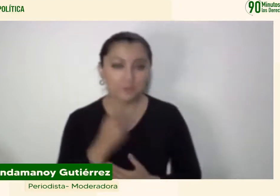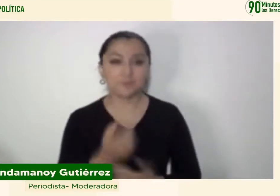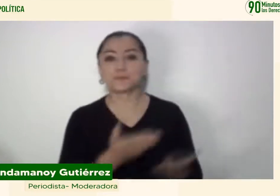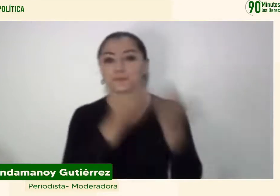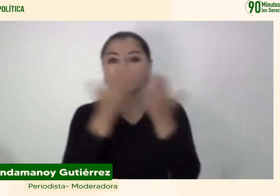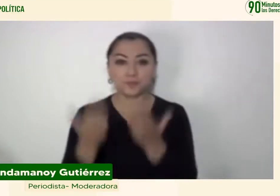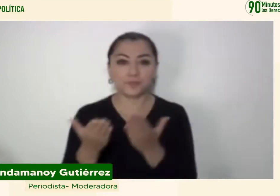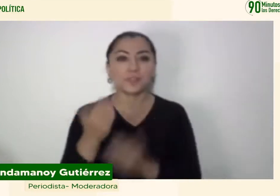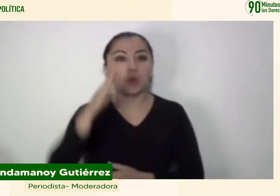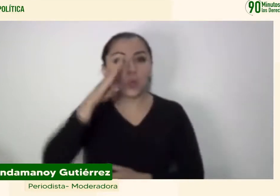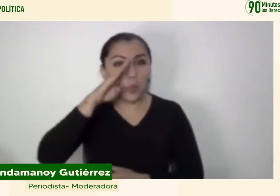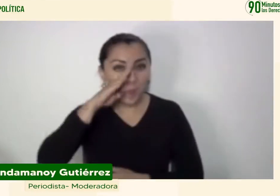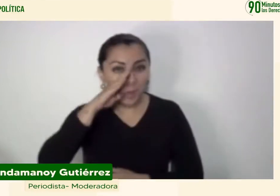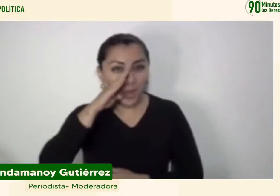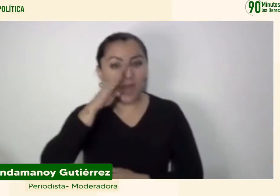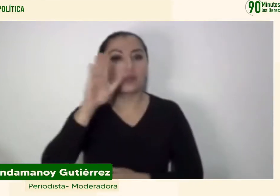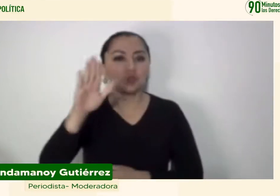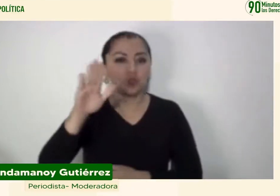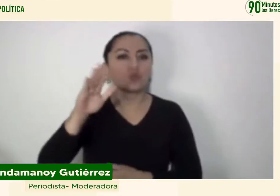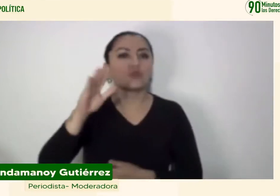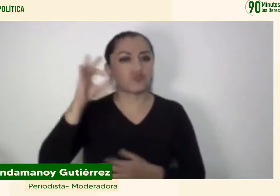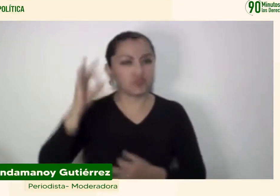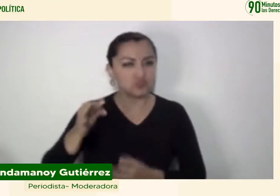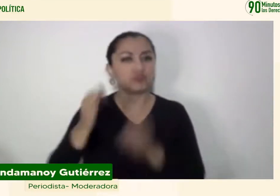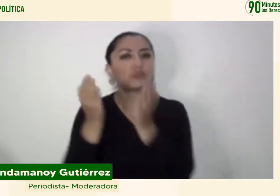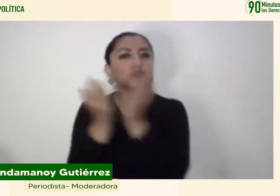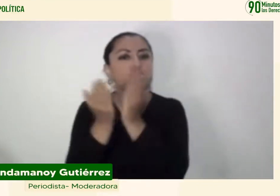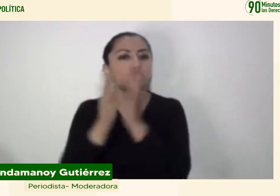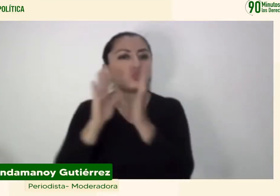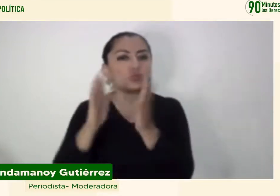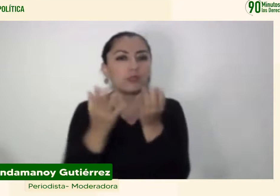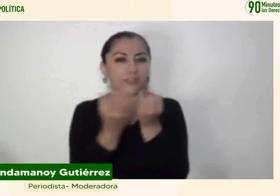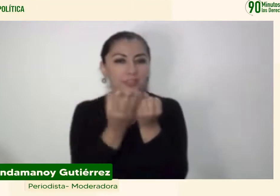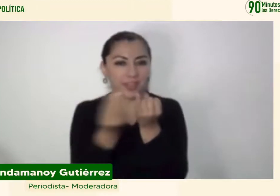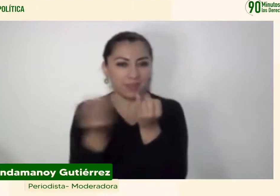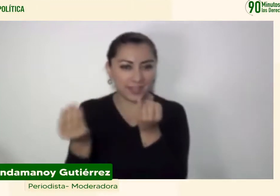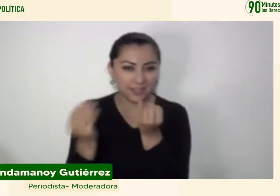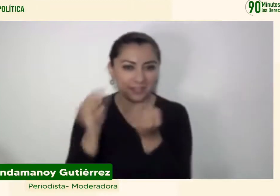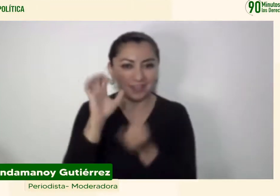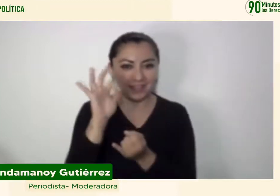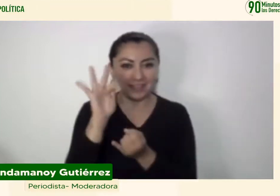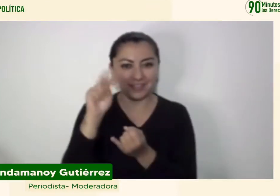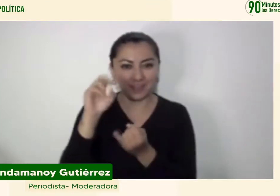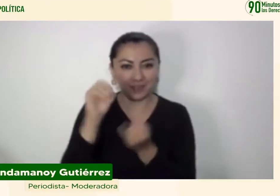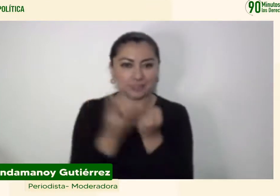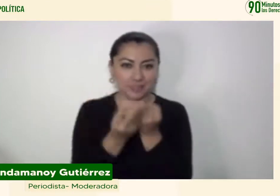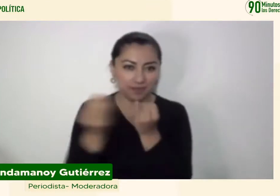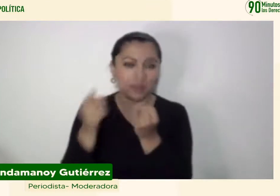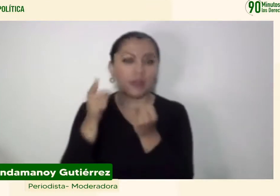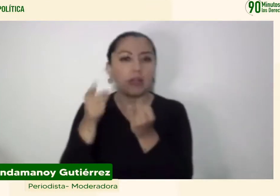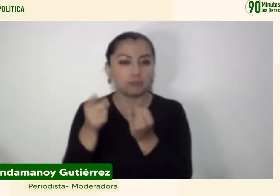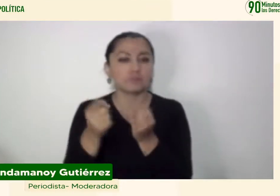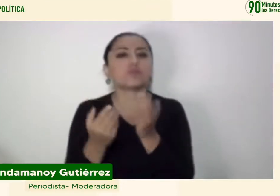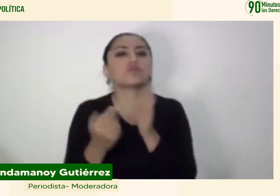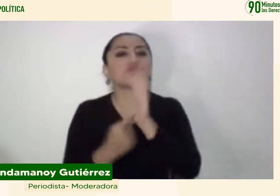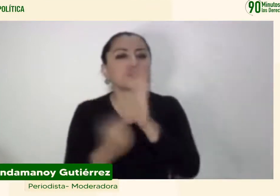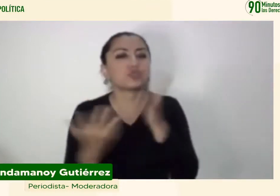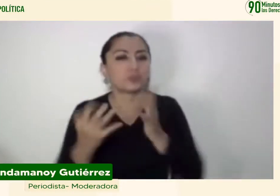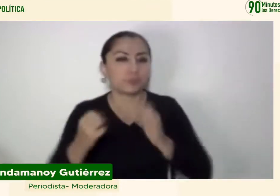muchas gracias juan daniel ahora vamos con omar él es estudiante de etno educación